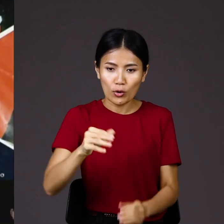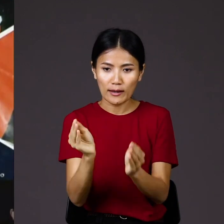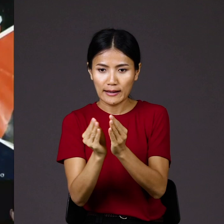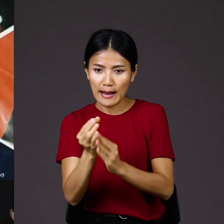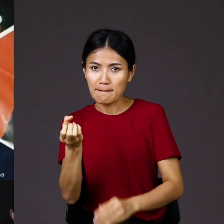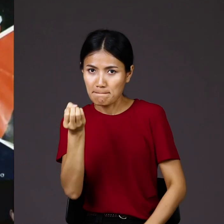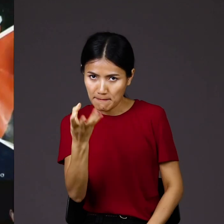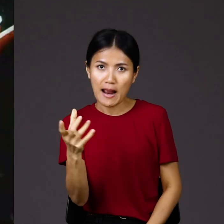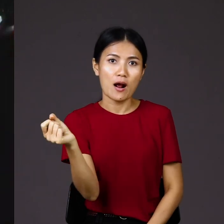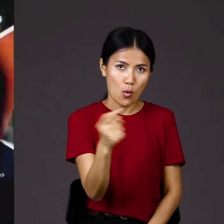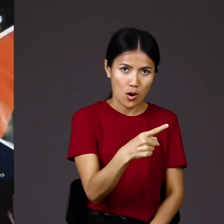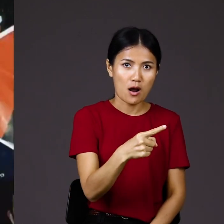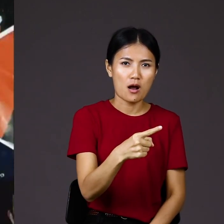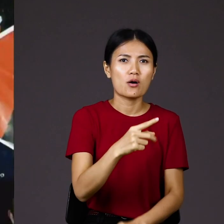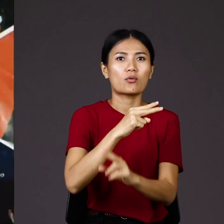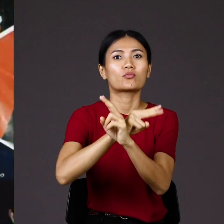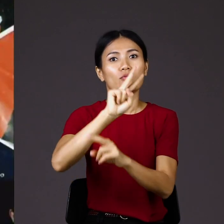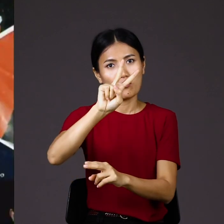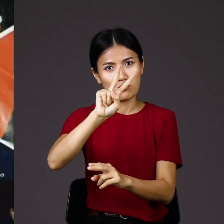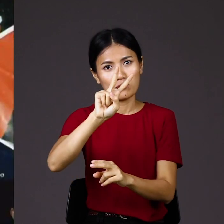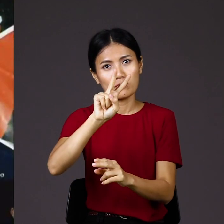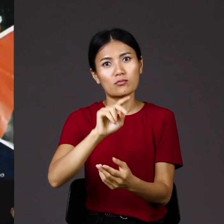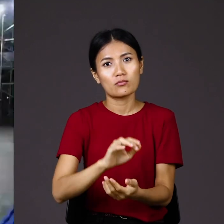ท่าตัว